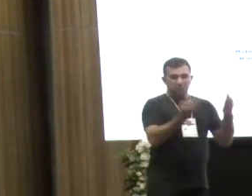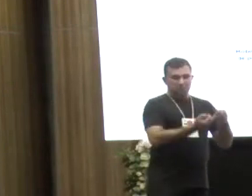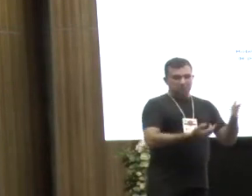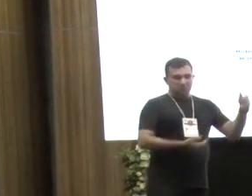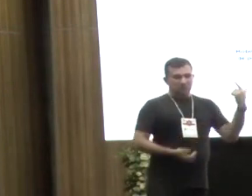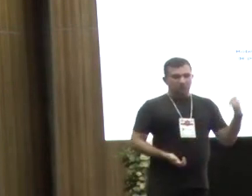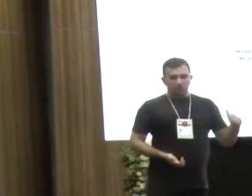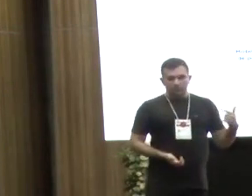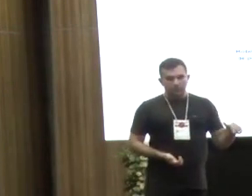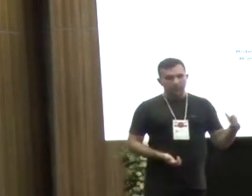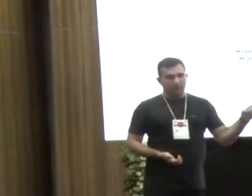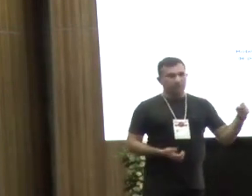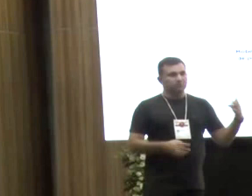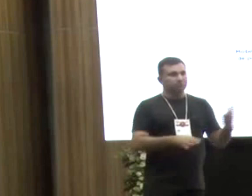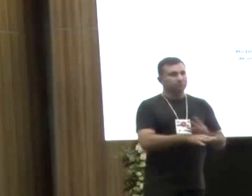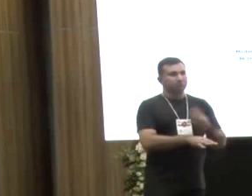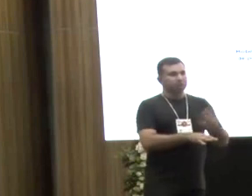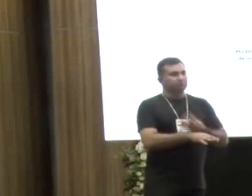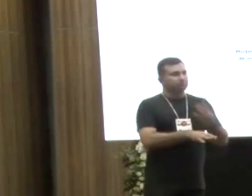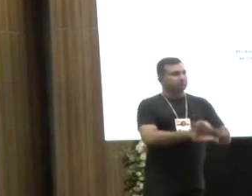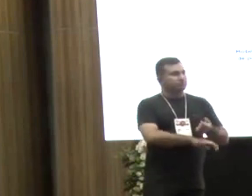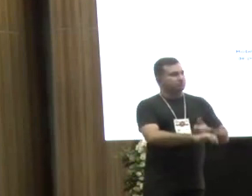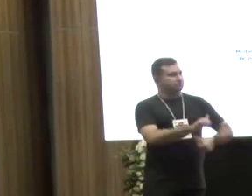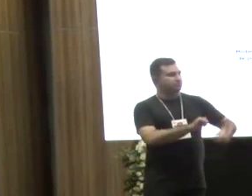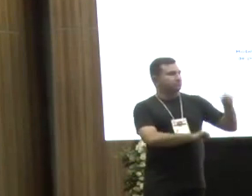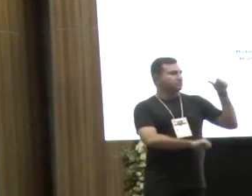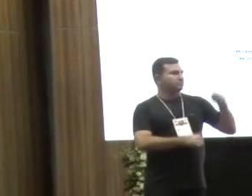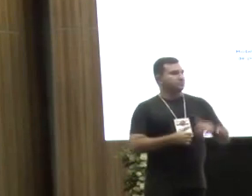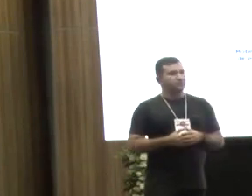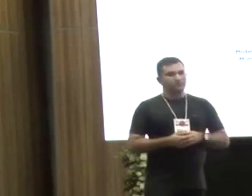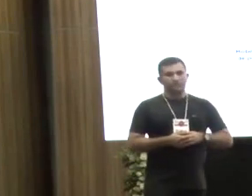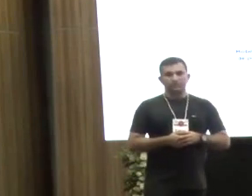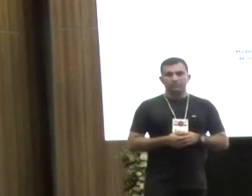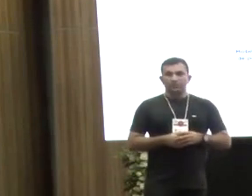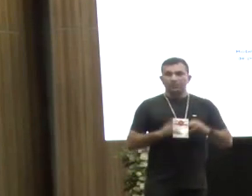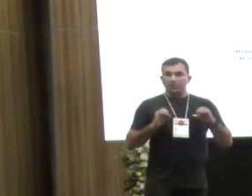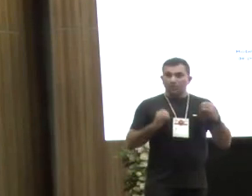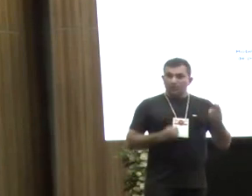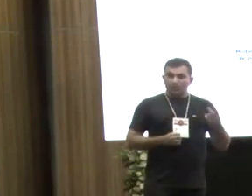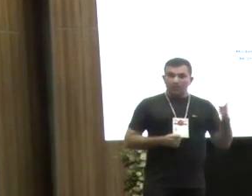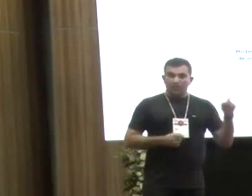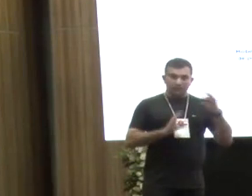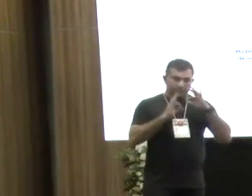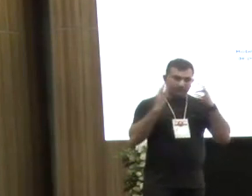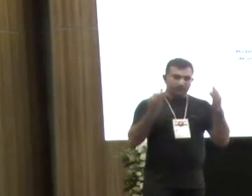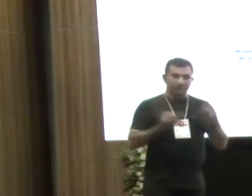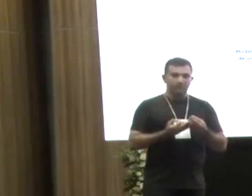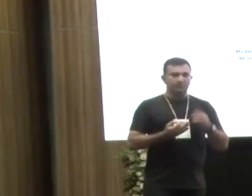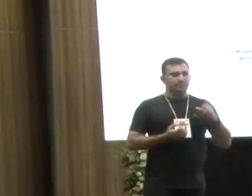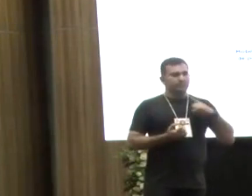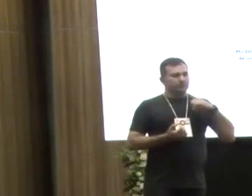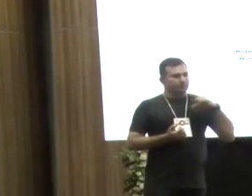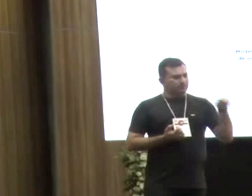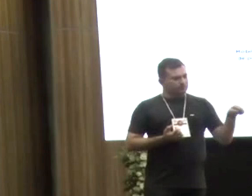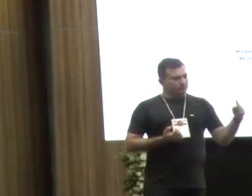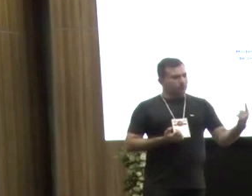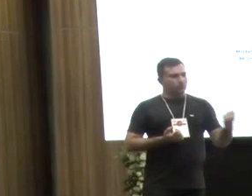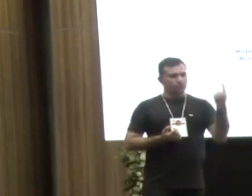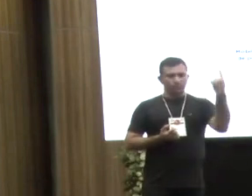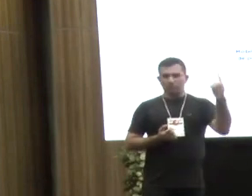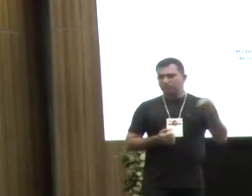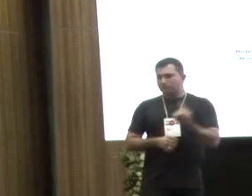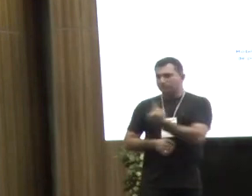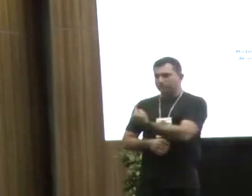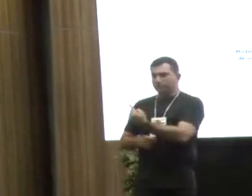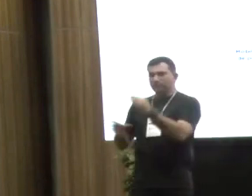E os alunos que ninguém na família, que ele é o primeiro que está no Instituto Federal? Porque eu sei, eu já estive